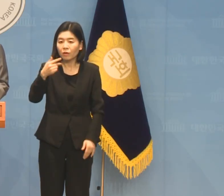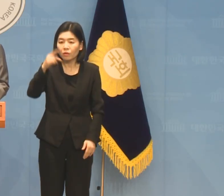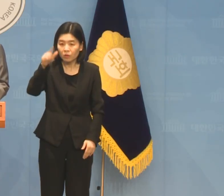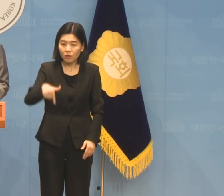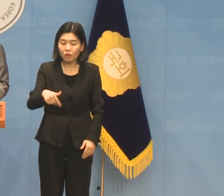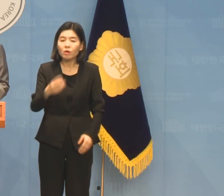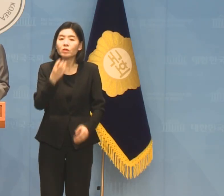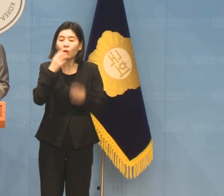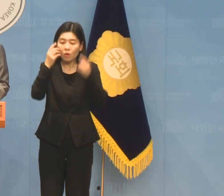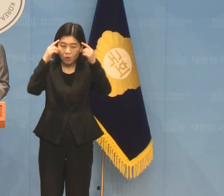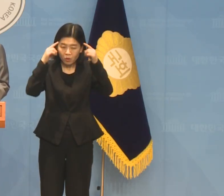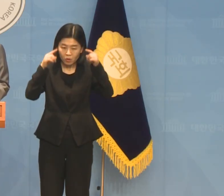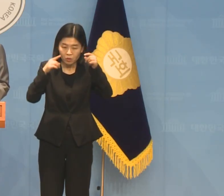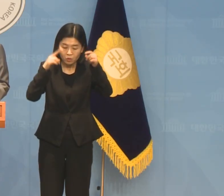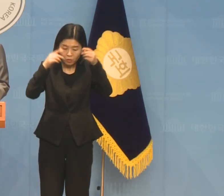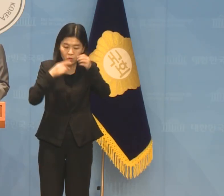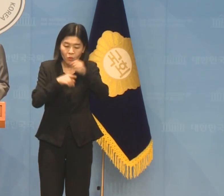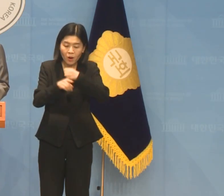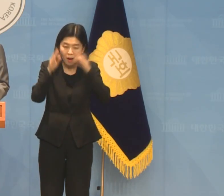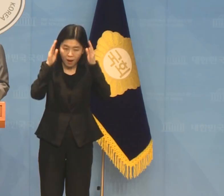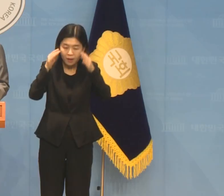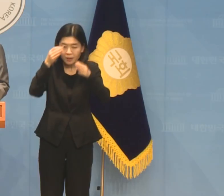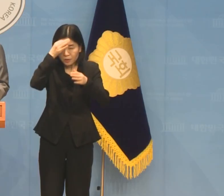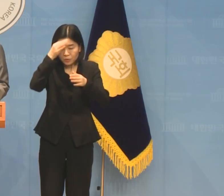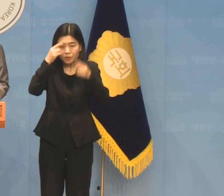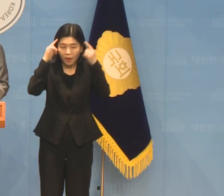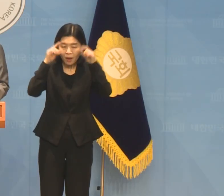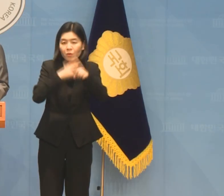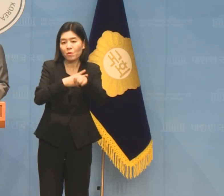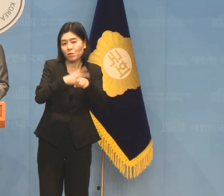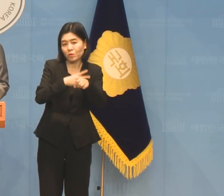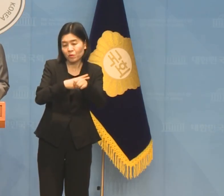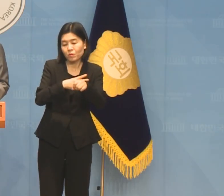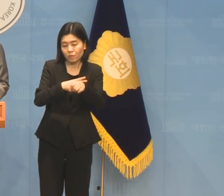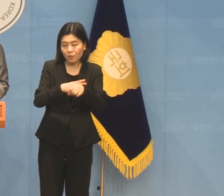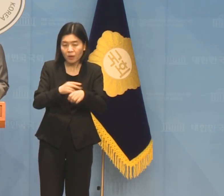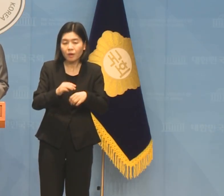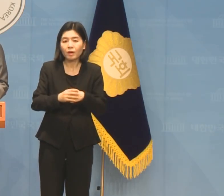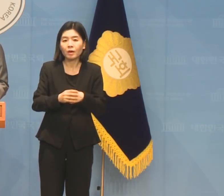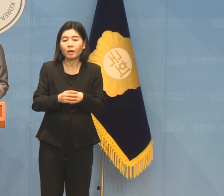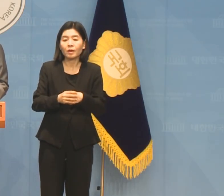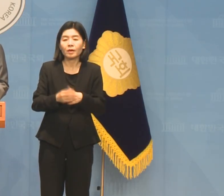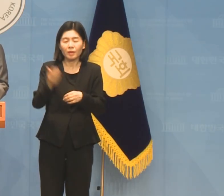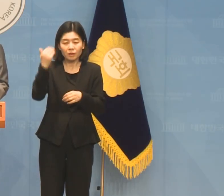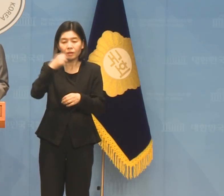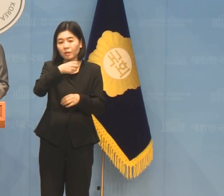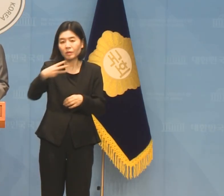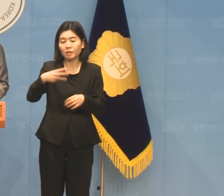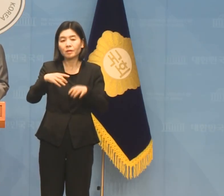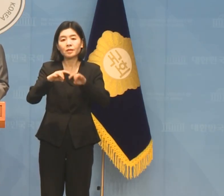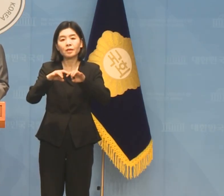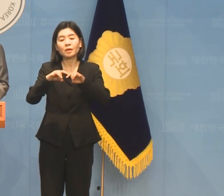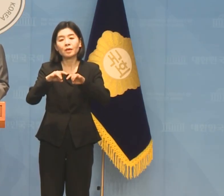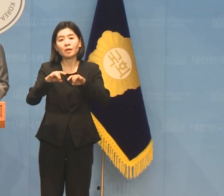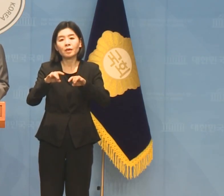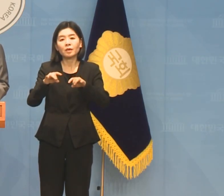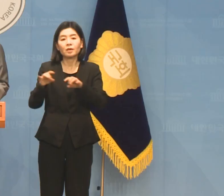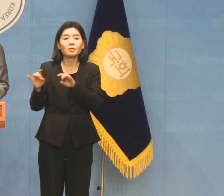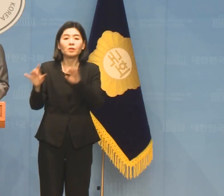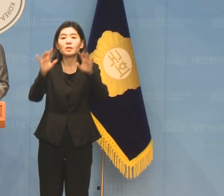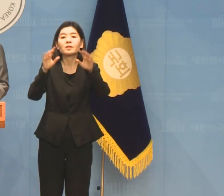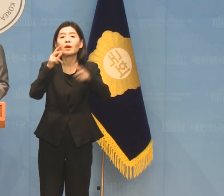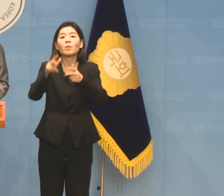서울과학기술대학교 스마트 ICT 융합공학과 교수님입니다. 전 삼성전자 무선사업부